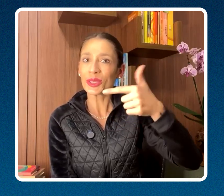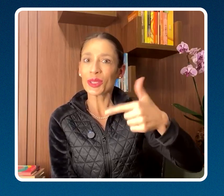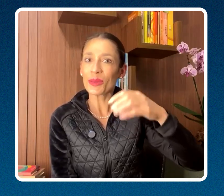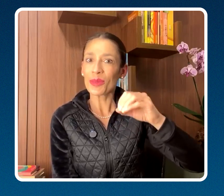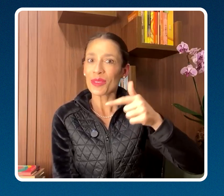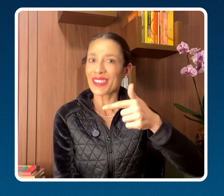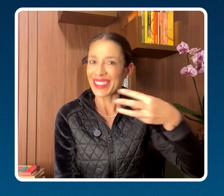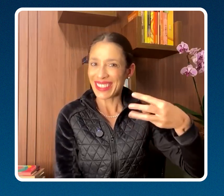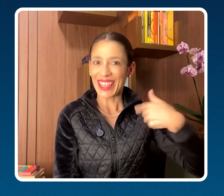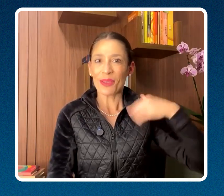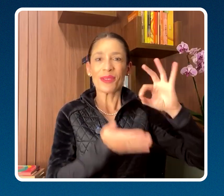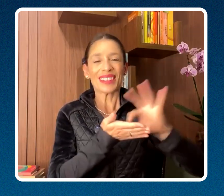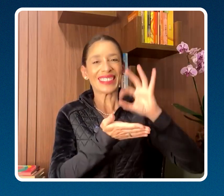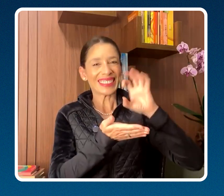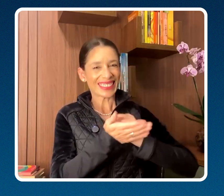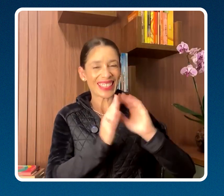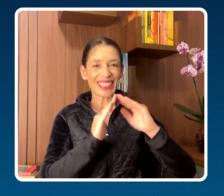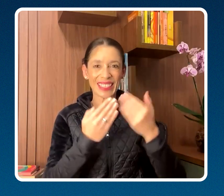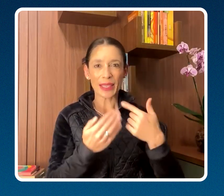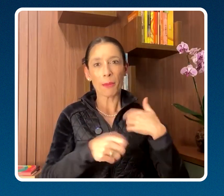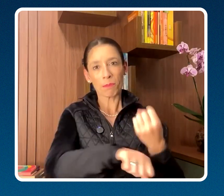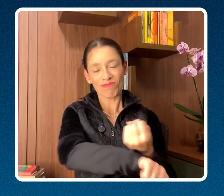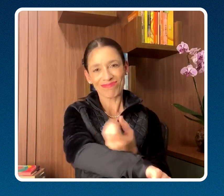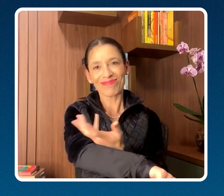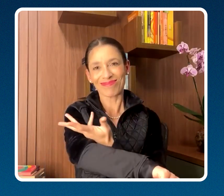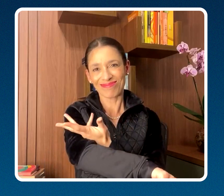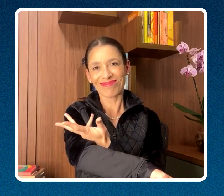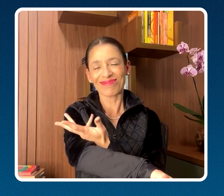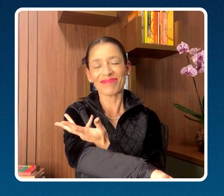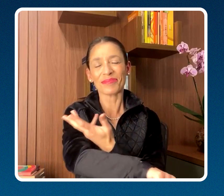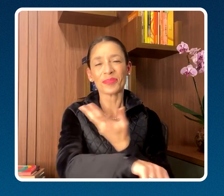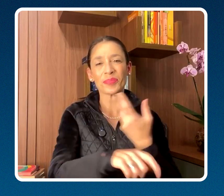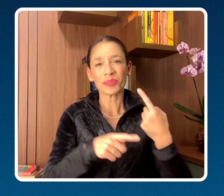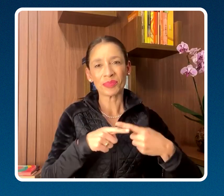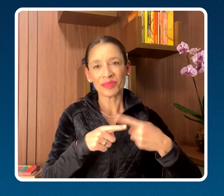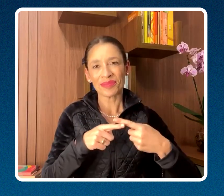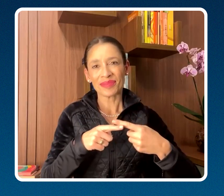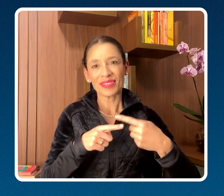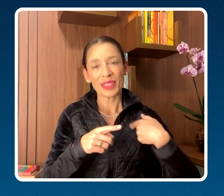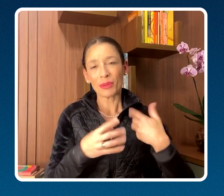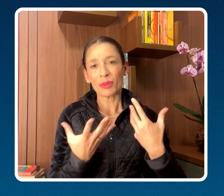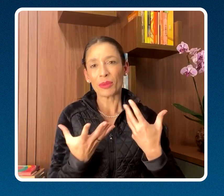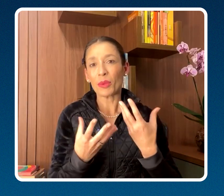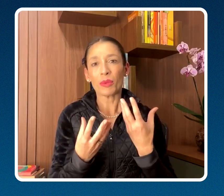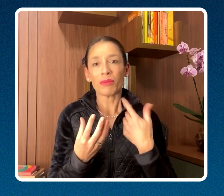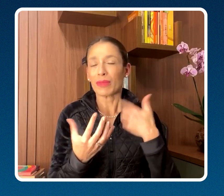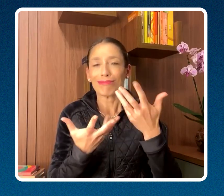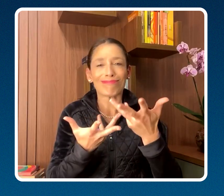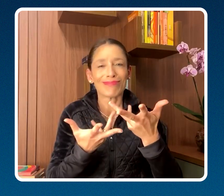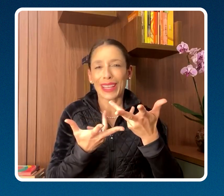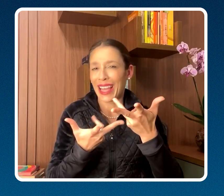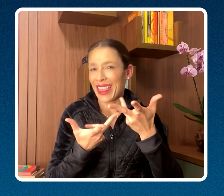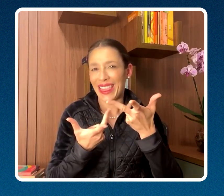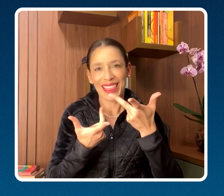inscrição na escola e eu me emociono, realmente, de fato, sim, porque eu fiquei muito, muito, muito encantada. Porque não